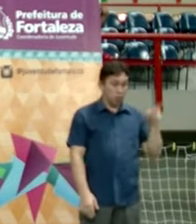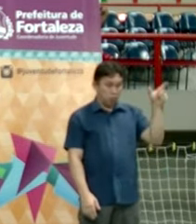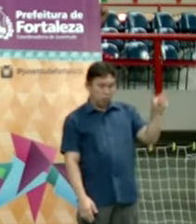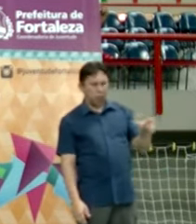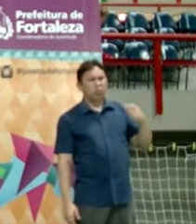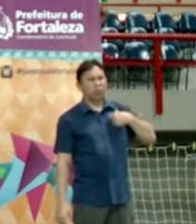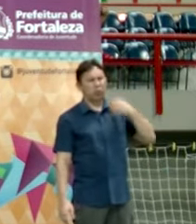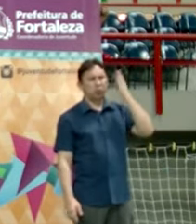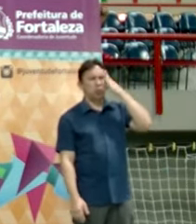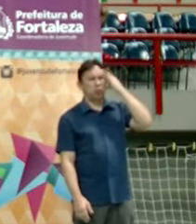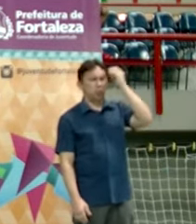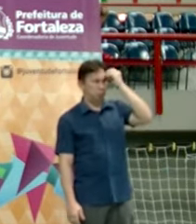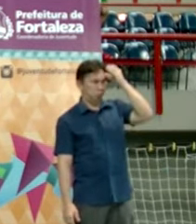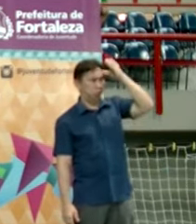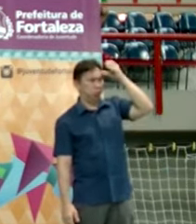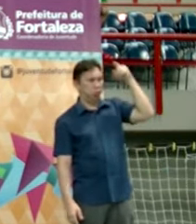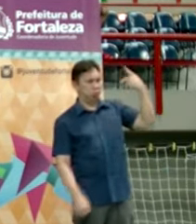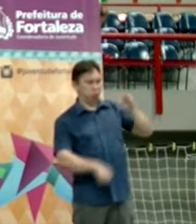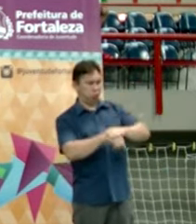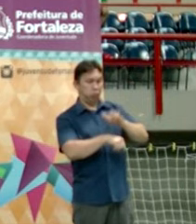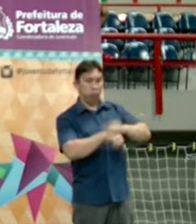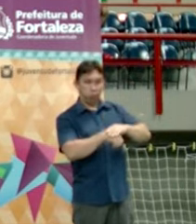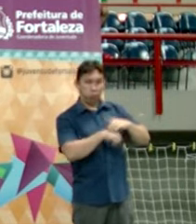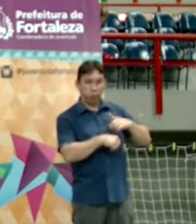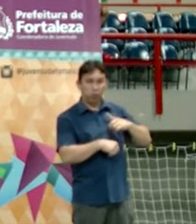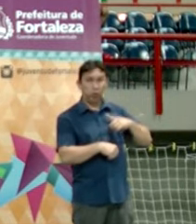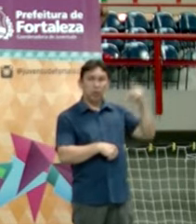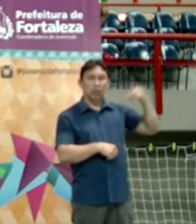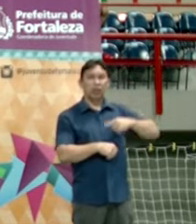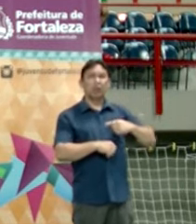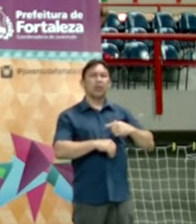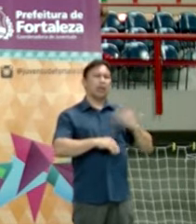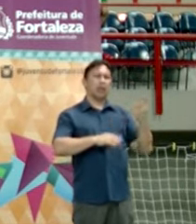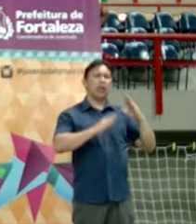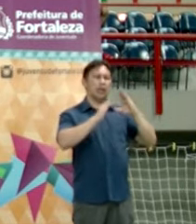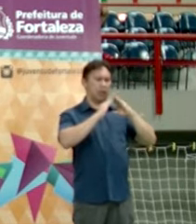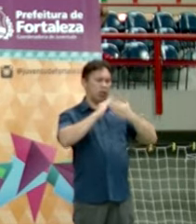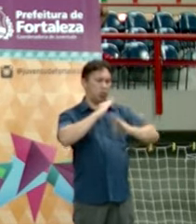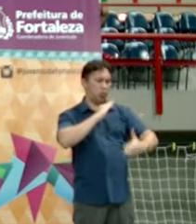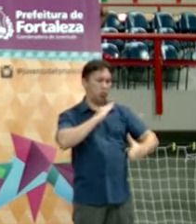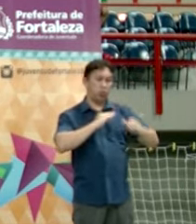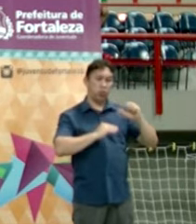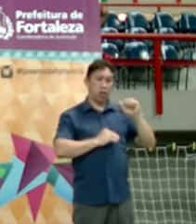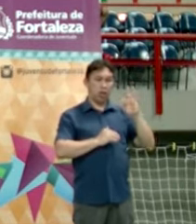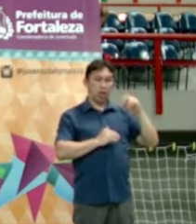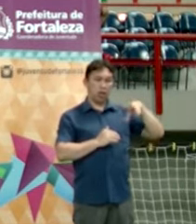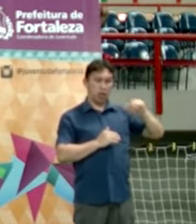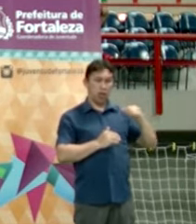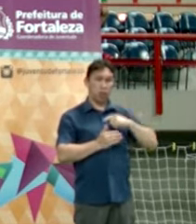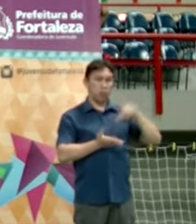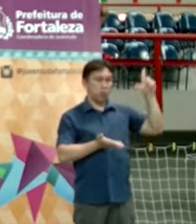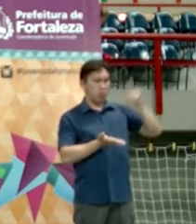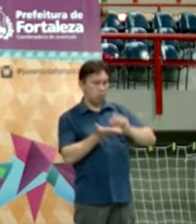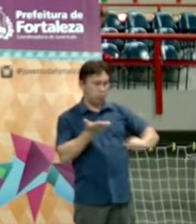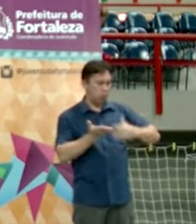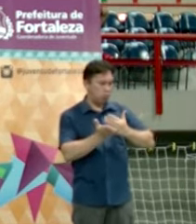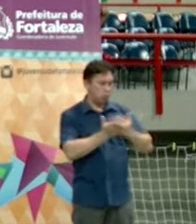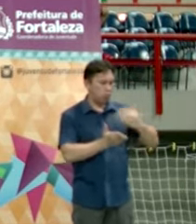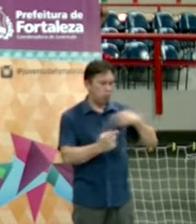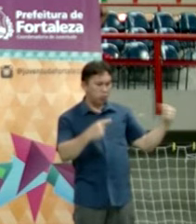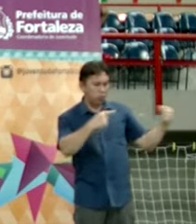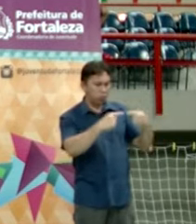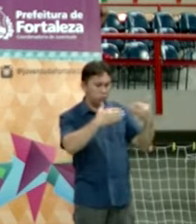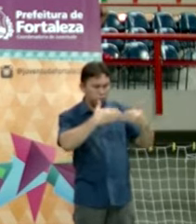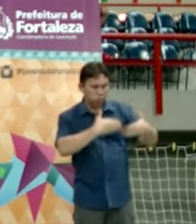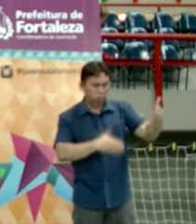de Sócrates, filósofo ateniense, que viveu no século 5 a.C., encontra o seu ponto de partida na